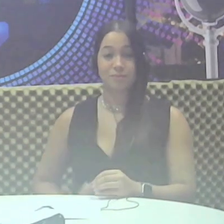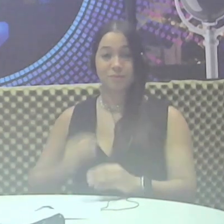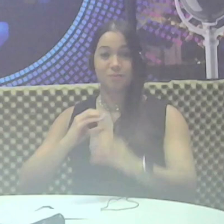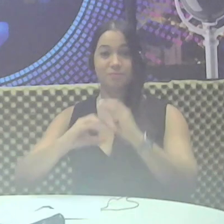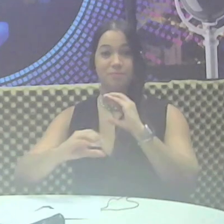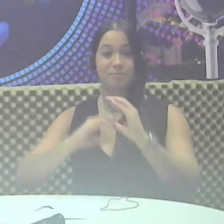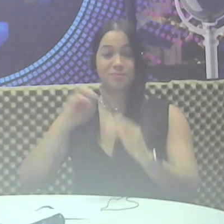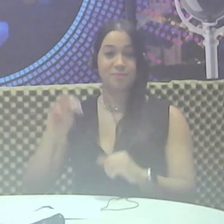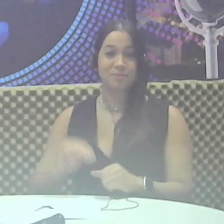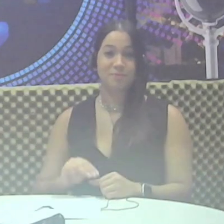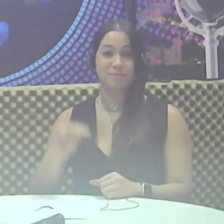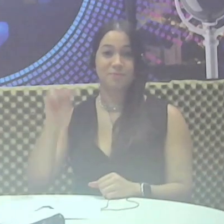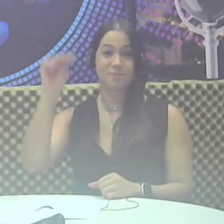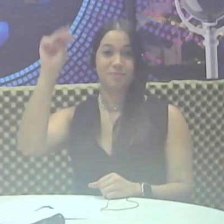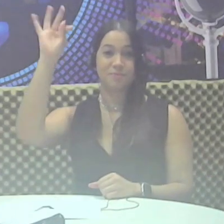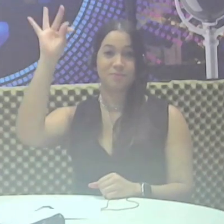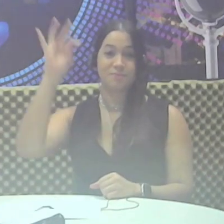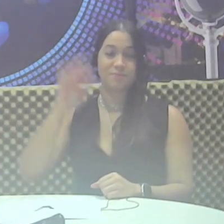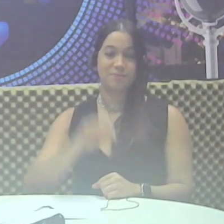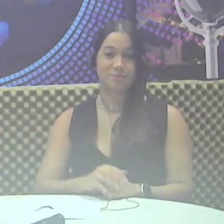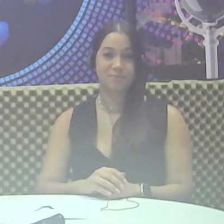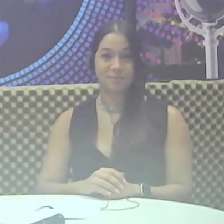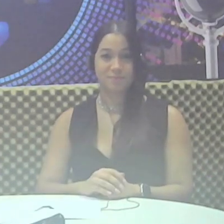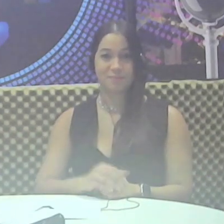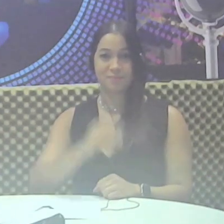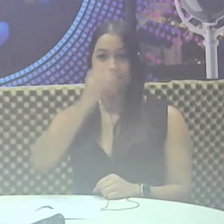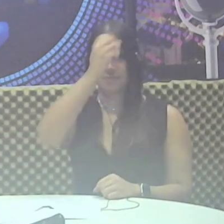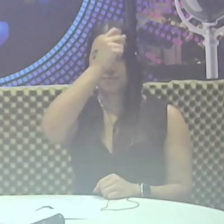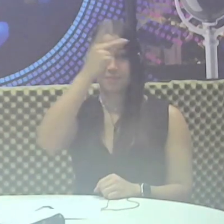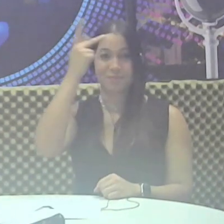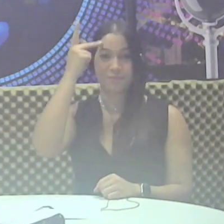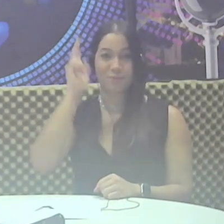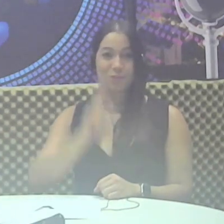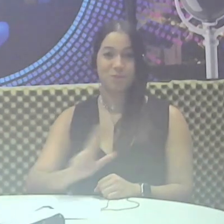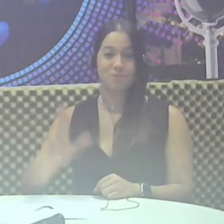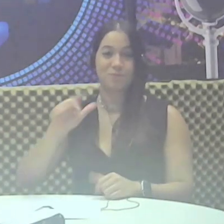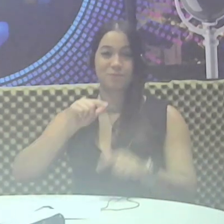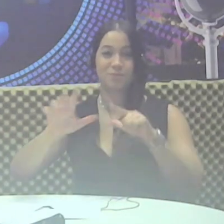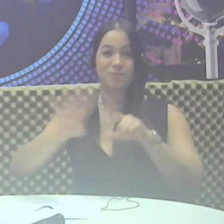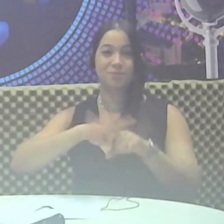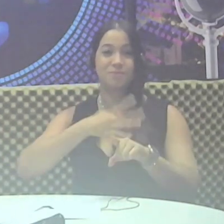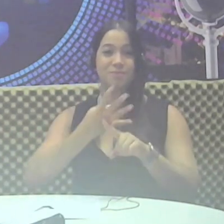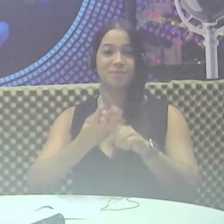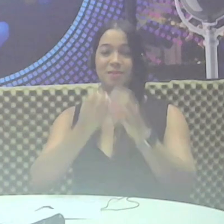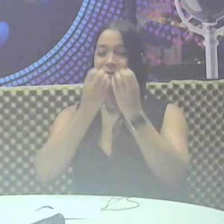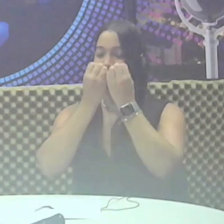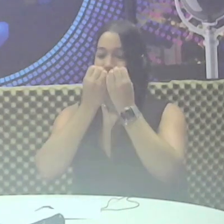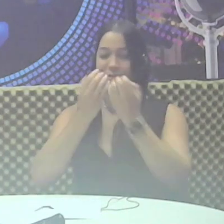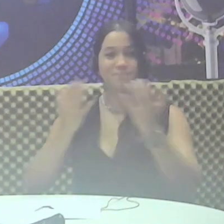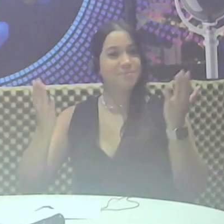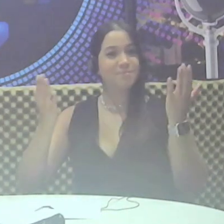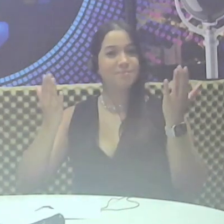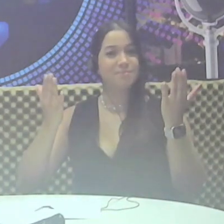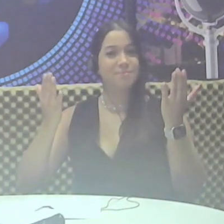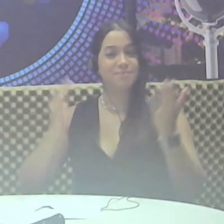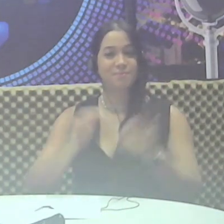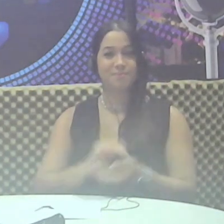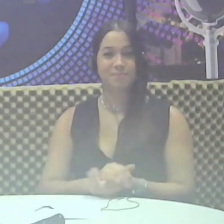Governo e Comunicação, Marco Túlio de Castro Kalimann. Prefeitura de Uberlândia, fazer mais, fazer bem.